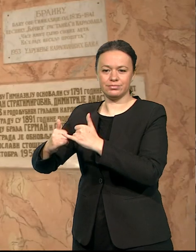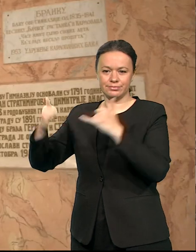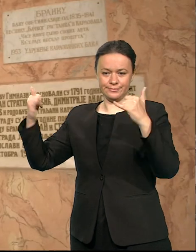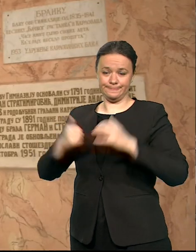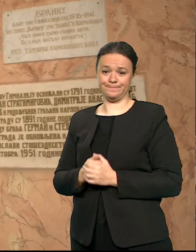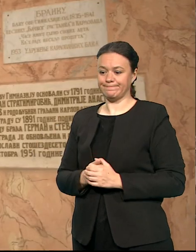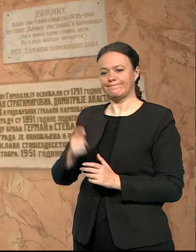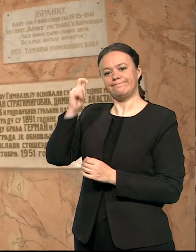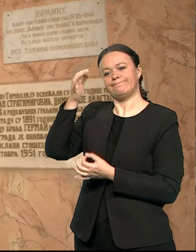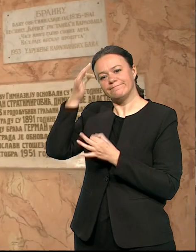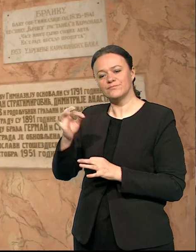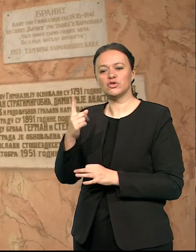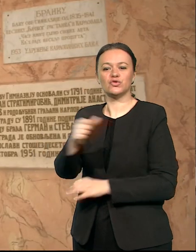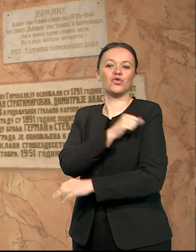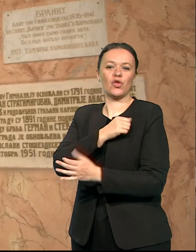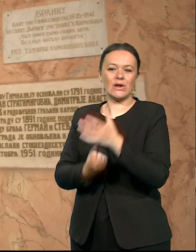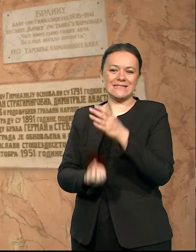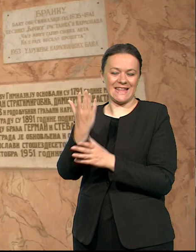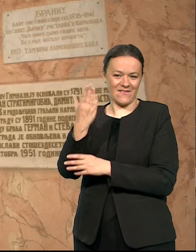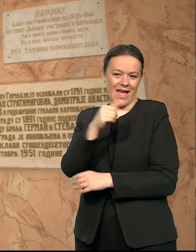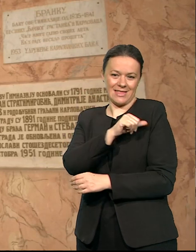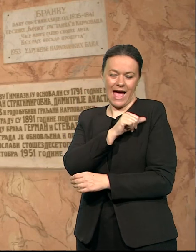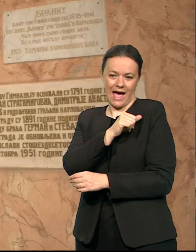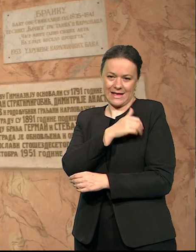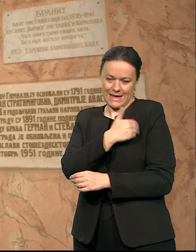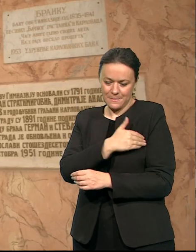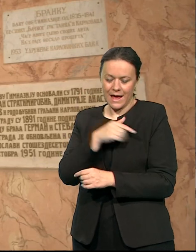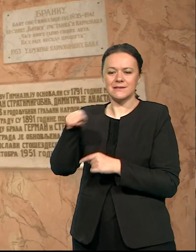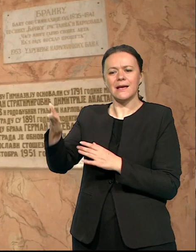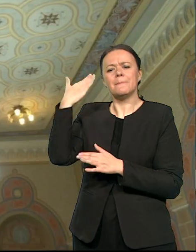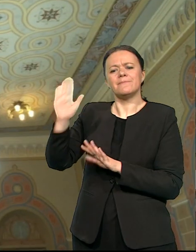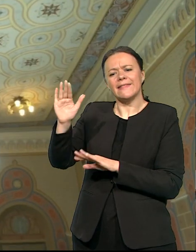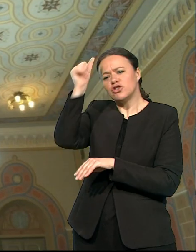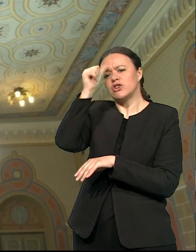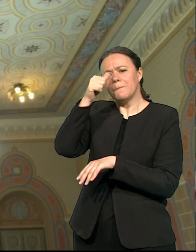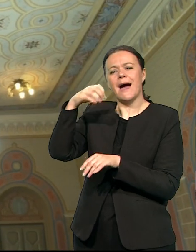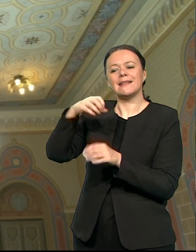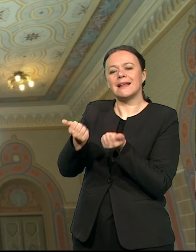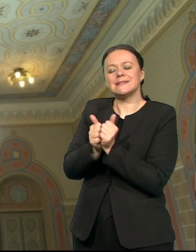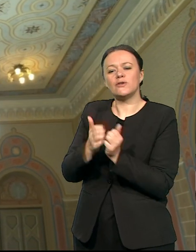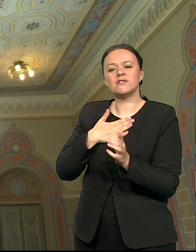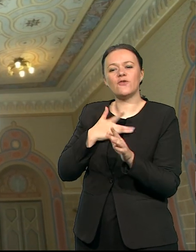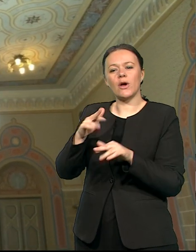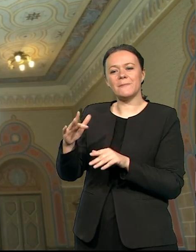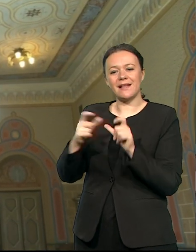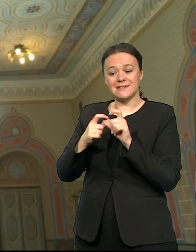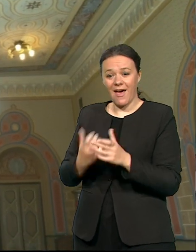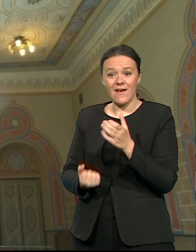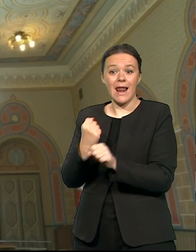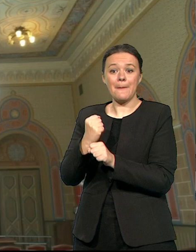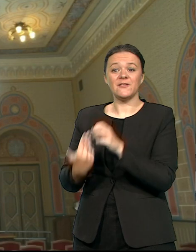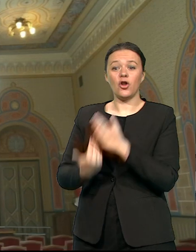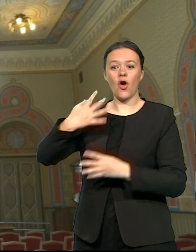čast stogodišnjica od osnivanja gimnazije, tadašnji patrijarh srpski German Anđelić je uz pomoć svoga brata Stefana podigao novu zgradu